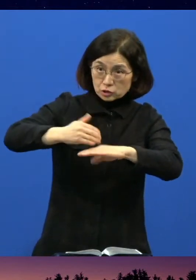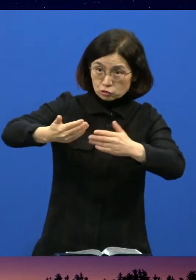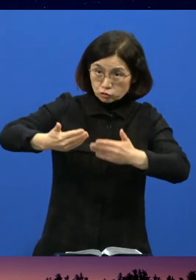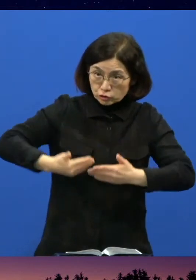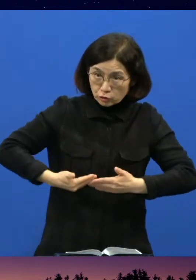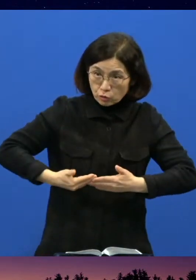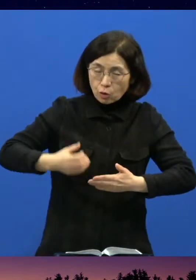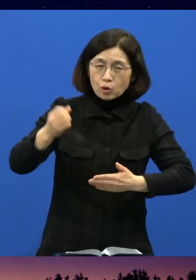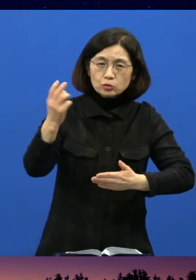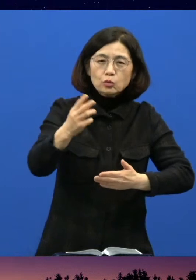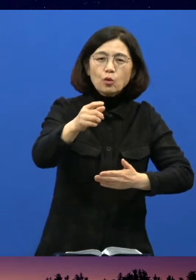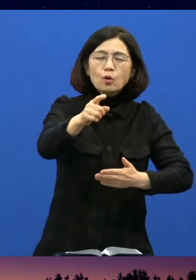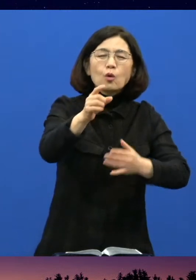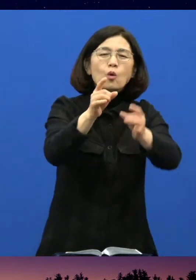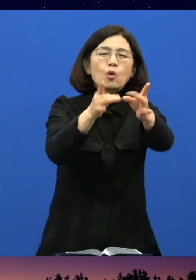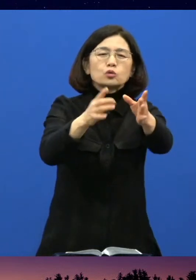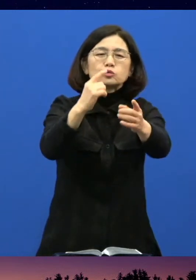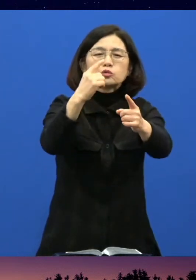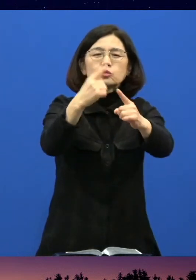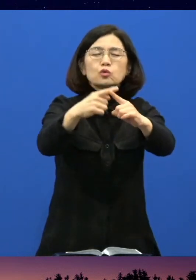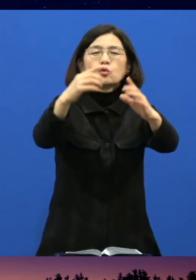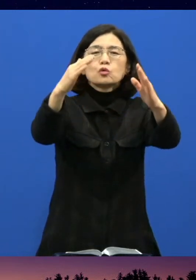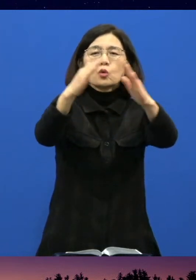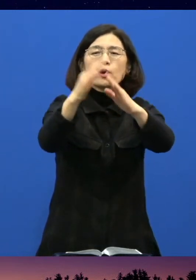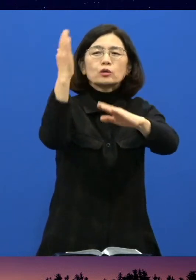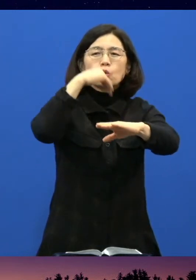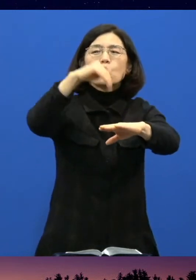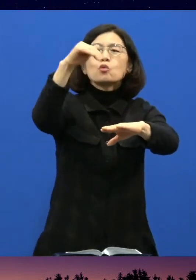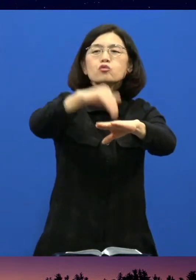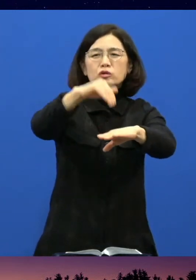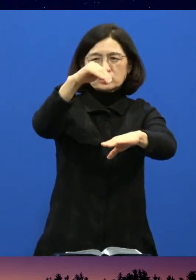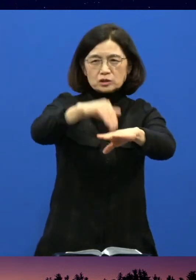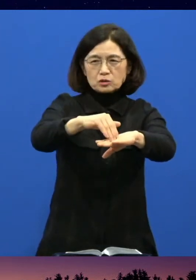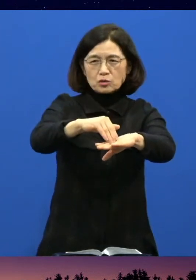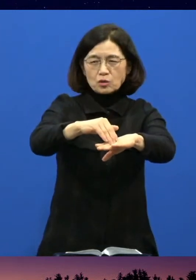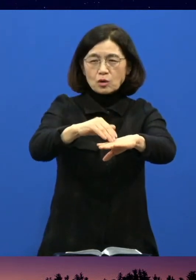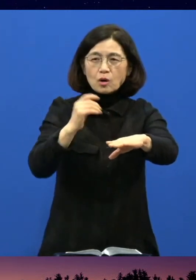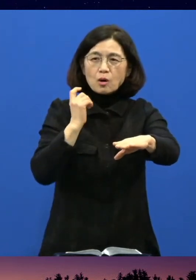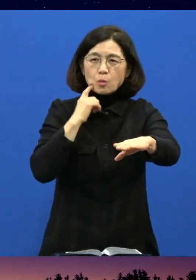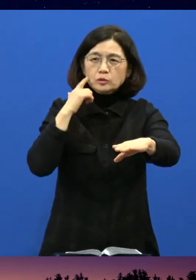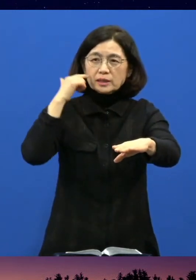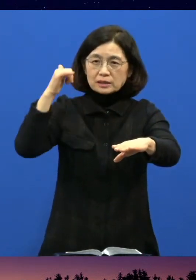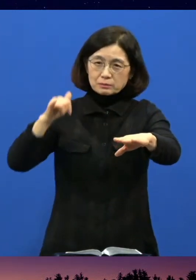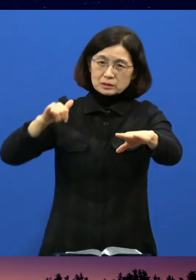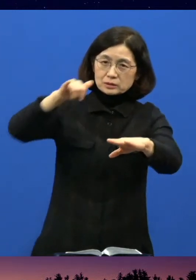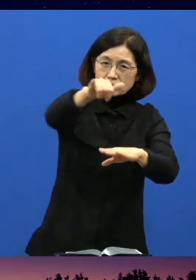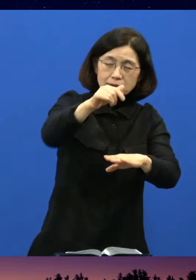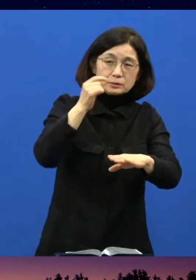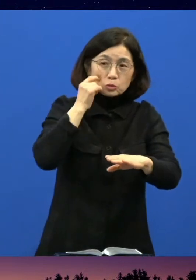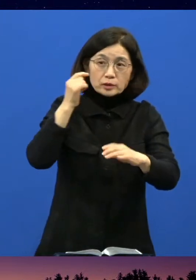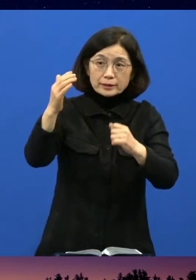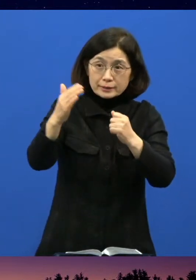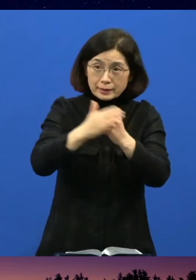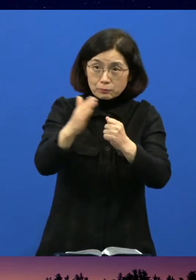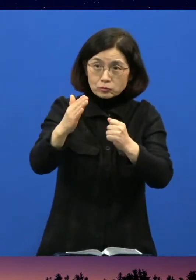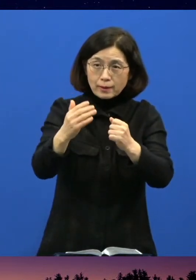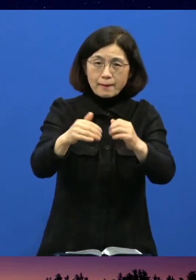그리고 어려움이 오니까 막 교인들이 뭉쳐가지고 막 기도로 막 얼마나 뜨겁게 기도하는지.